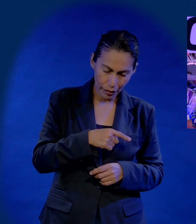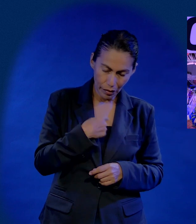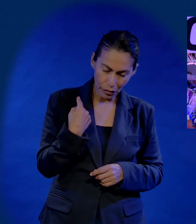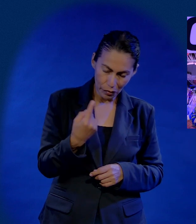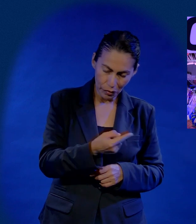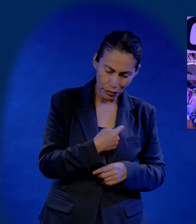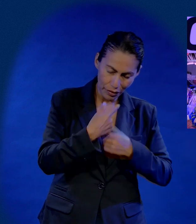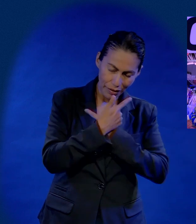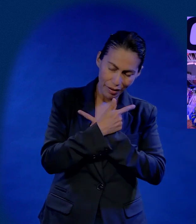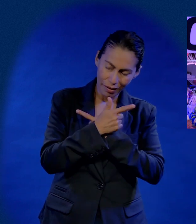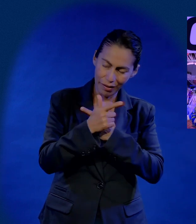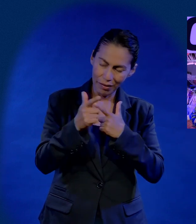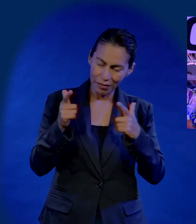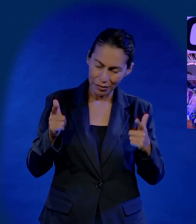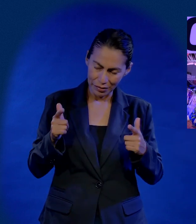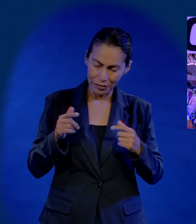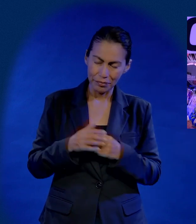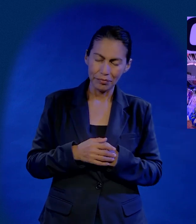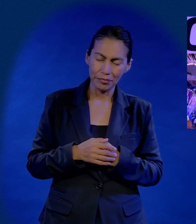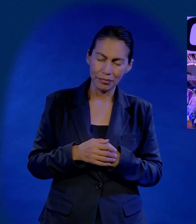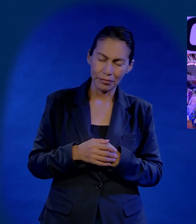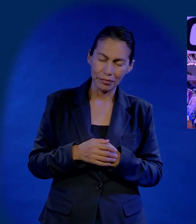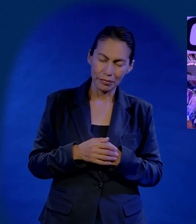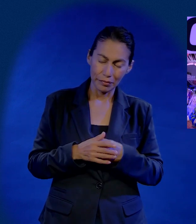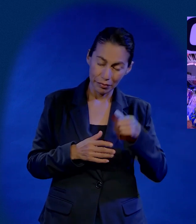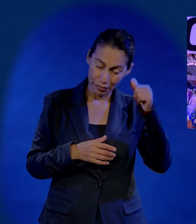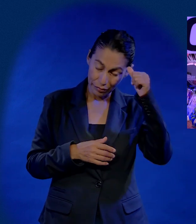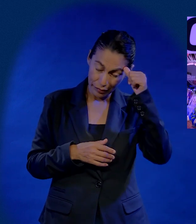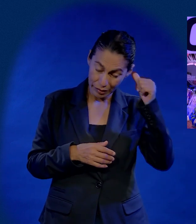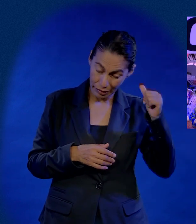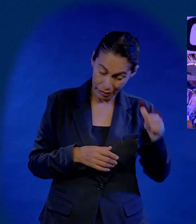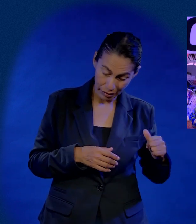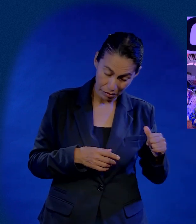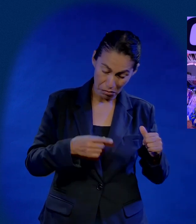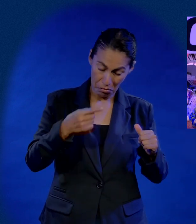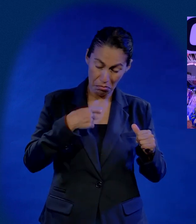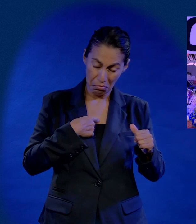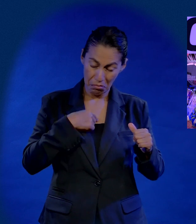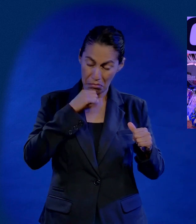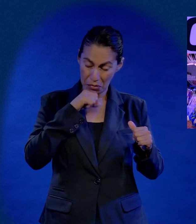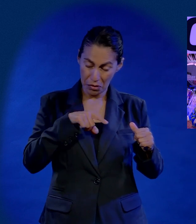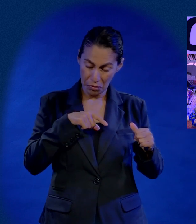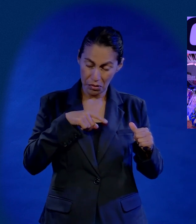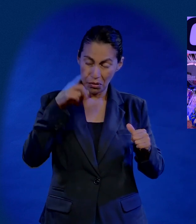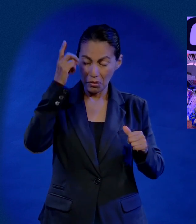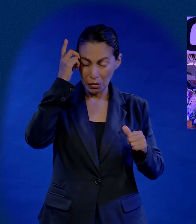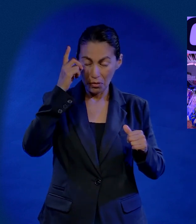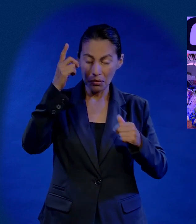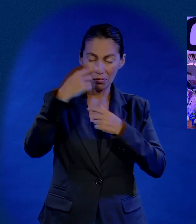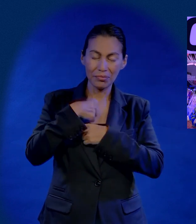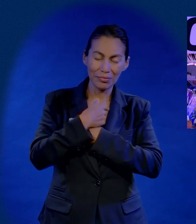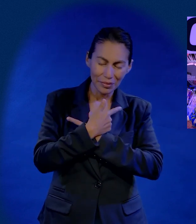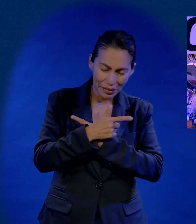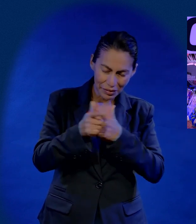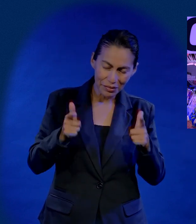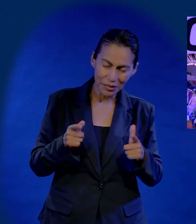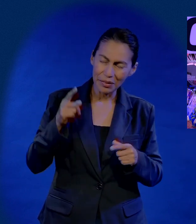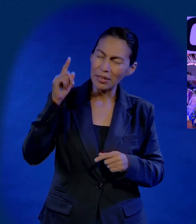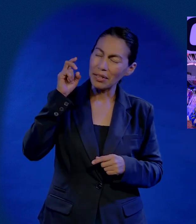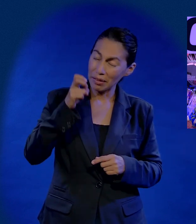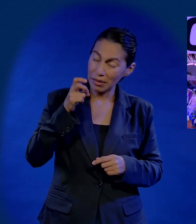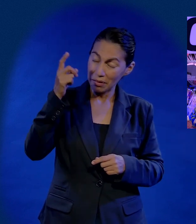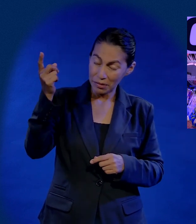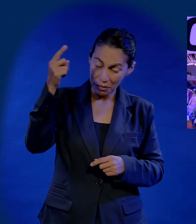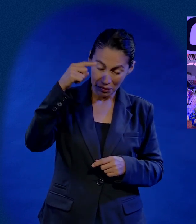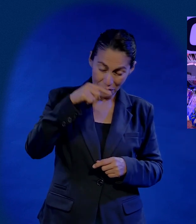Muchas gracias. Muchas gracias. Porque Él vino. Porque Él vino. A libertarnos. A libertarnos. Del pecado. Del pecado. Y de